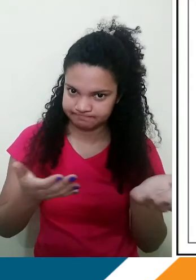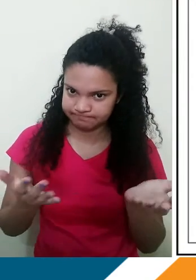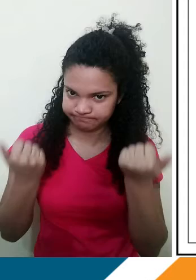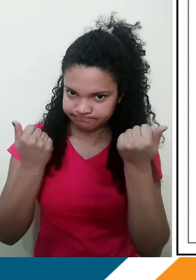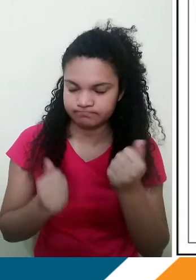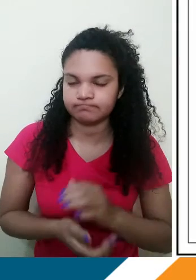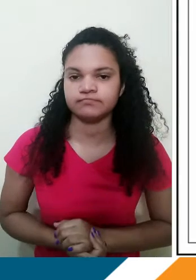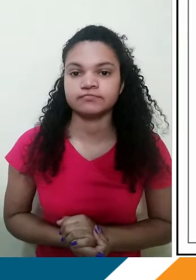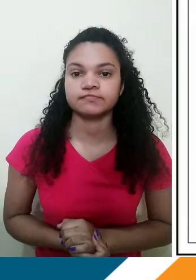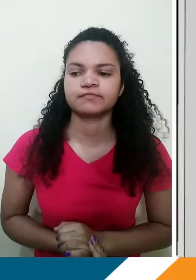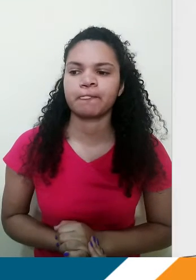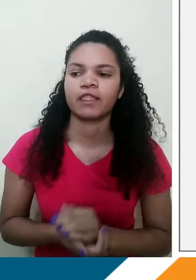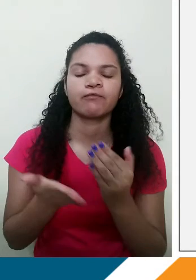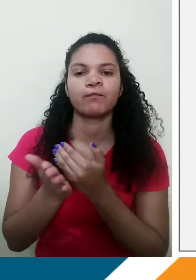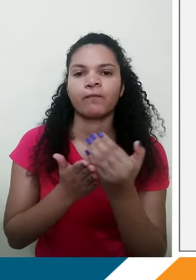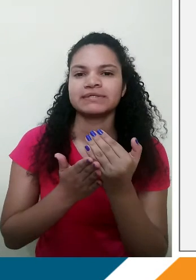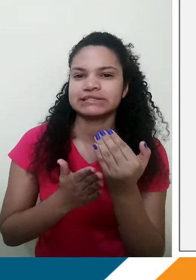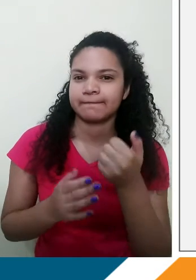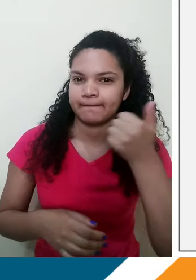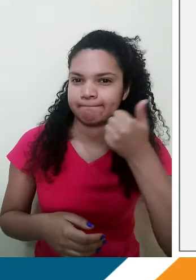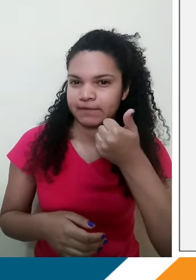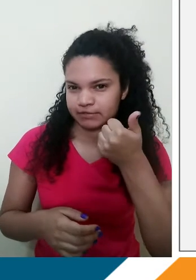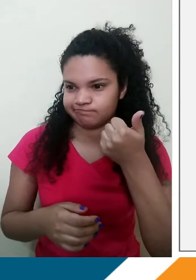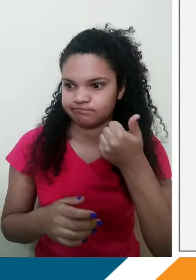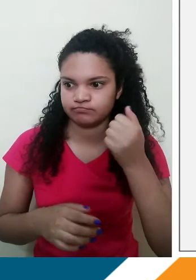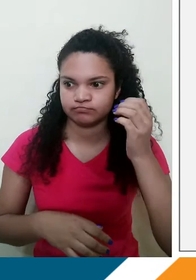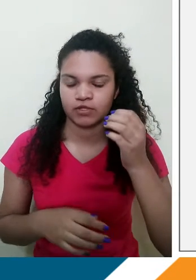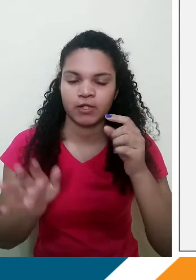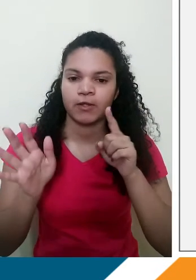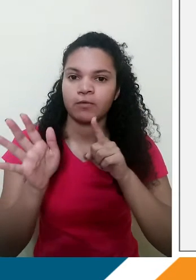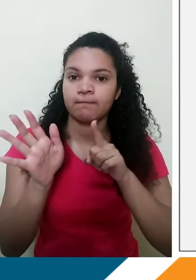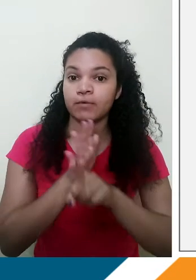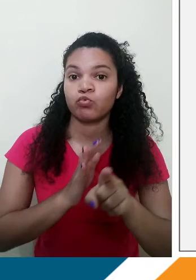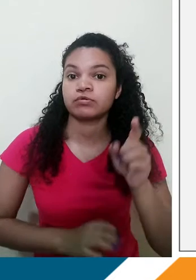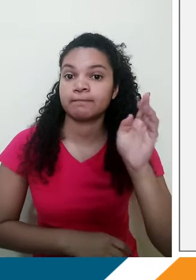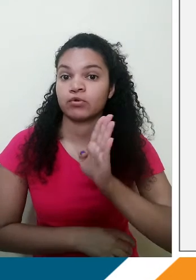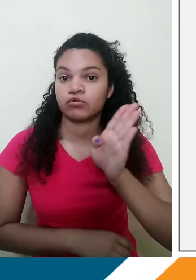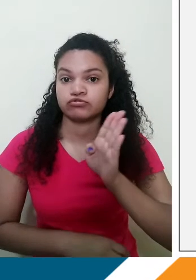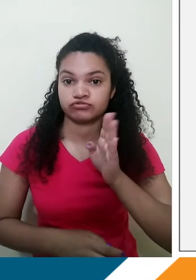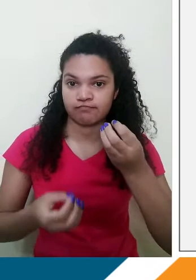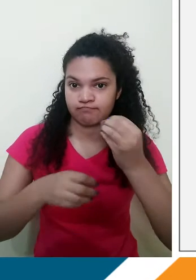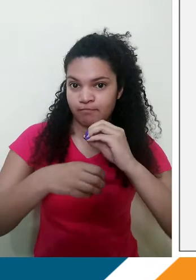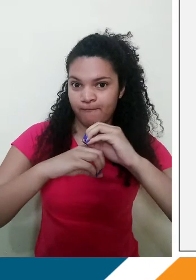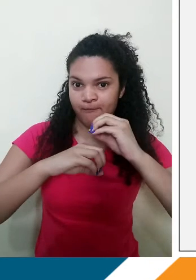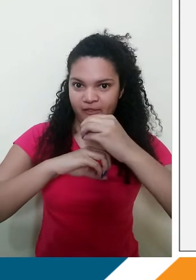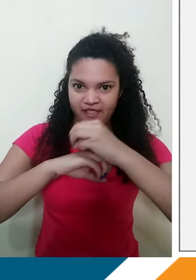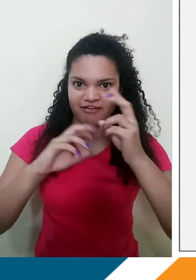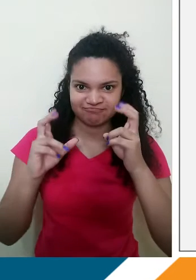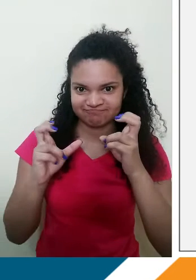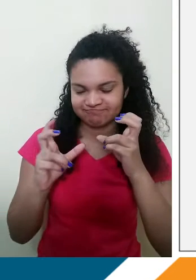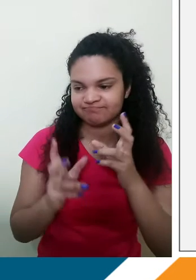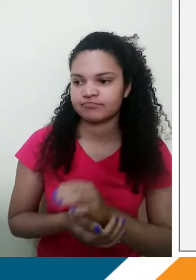A gente inicia com uma questão de biologia molecular, de biotecnologia. Um pesquisador observou em uma